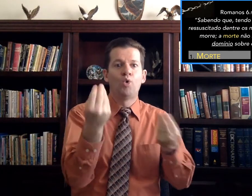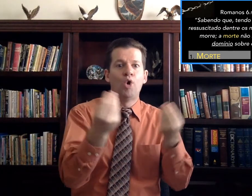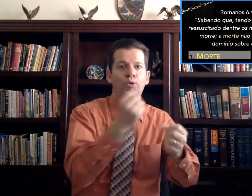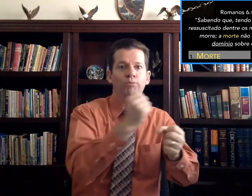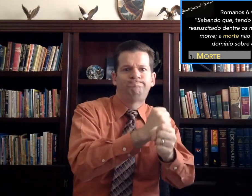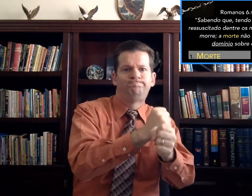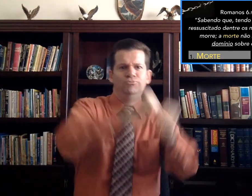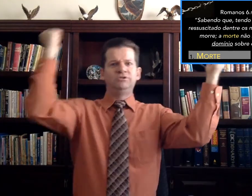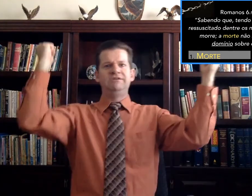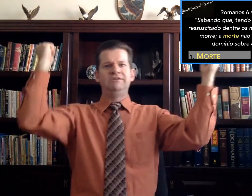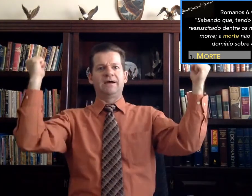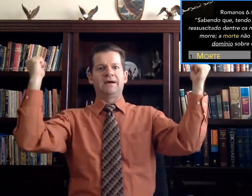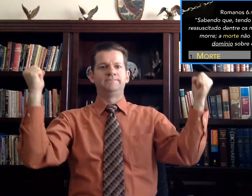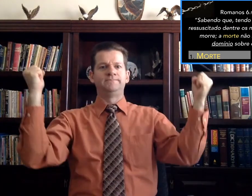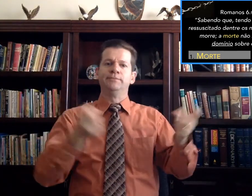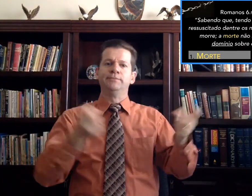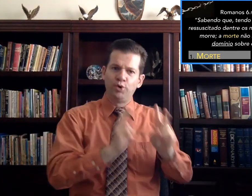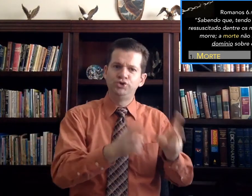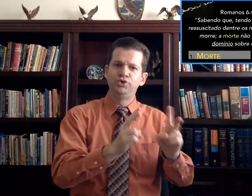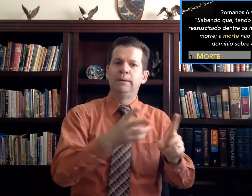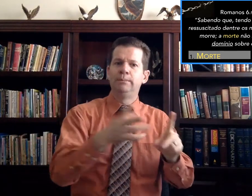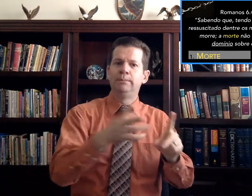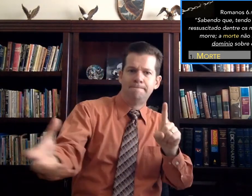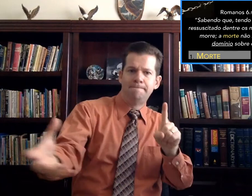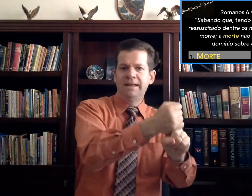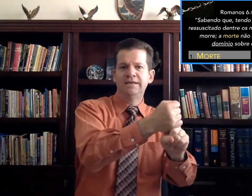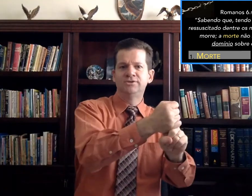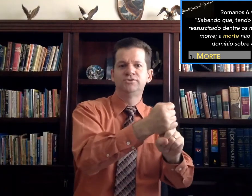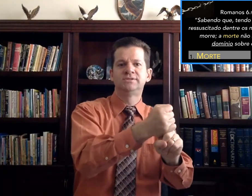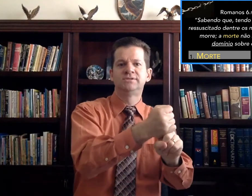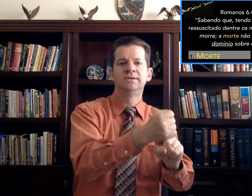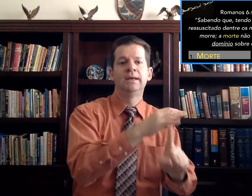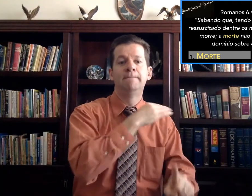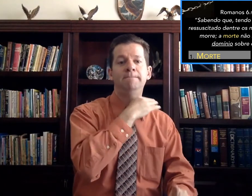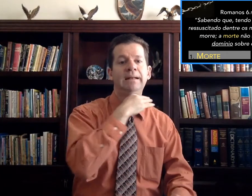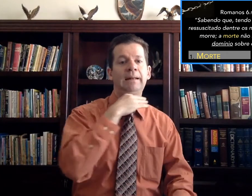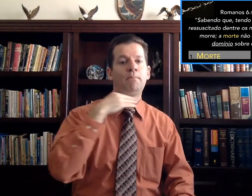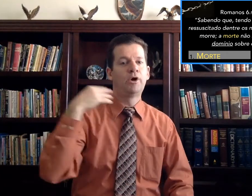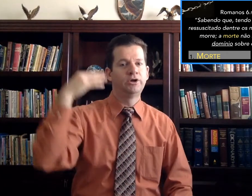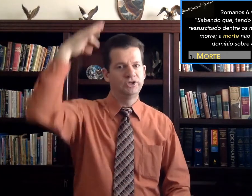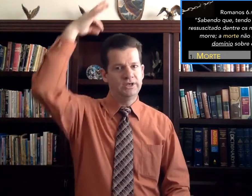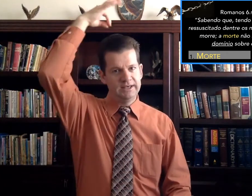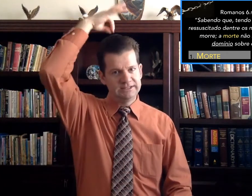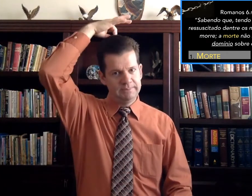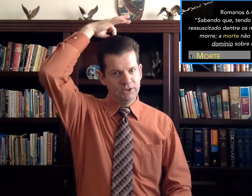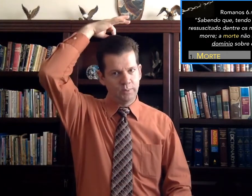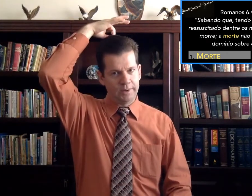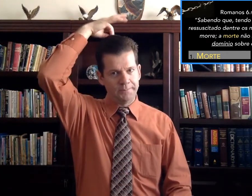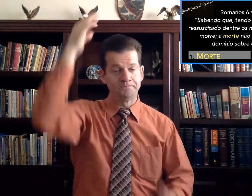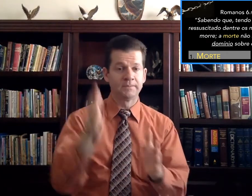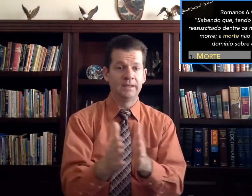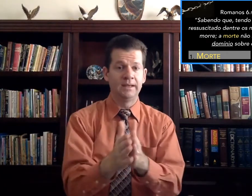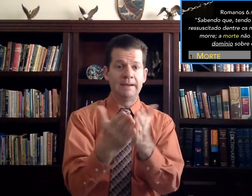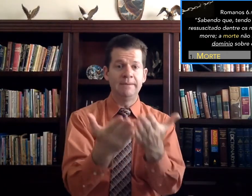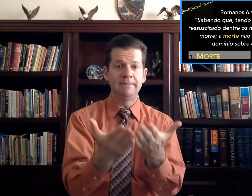como nos livrar. Continuamos presos pela morte espiritual. A Bíblia